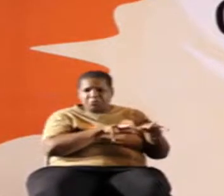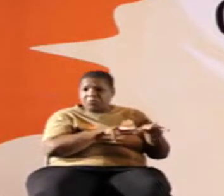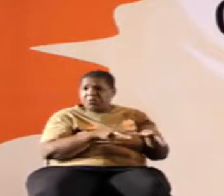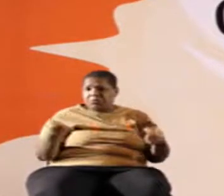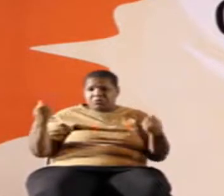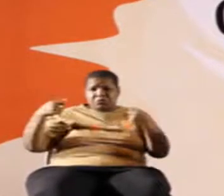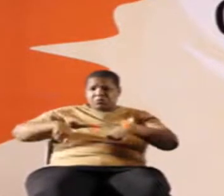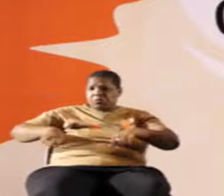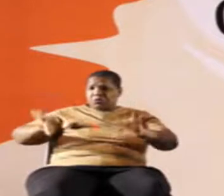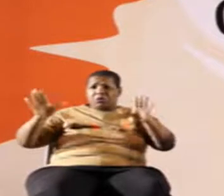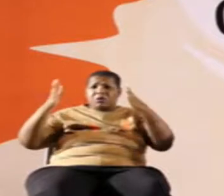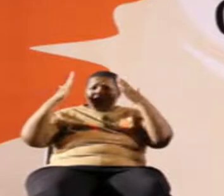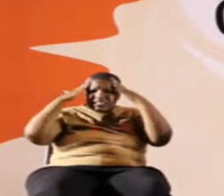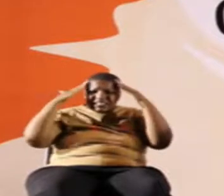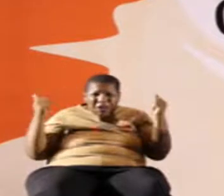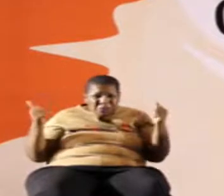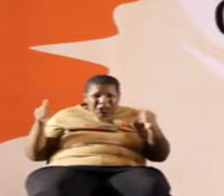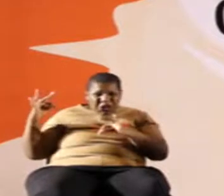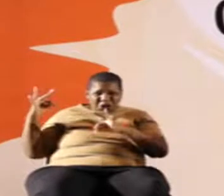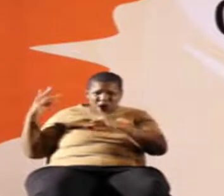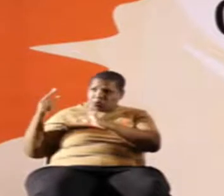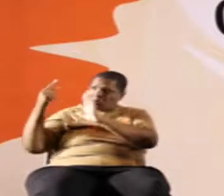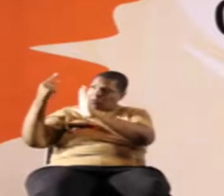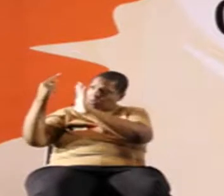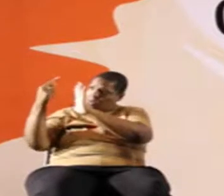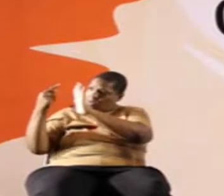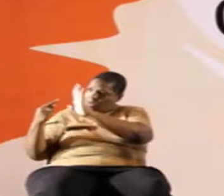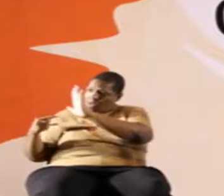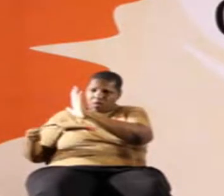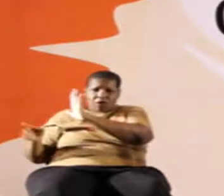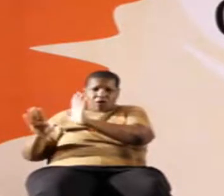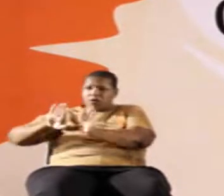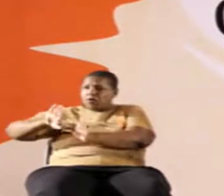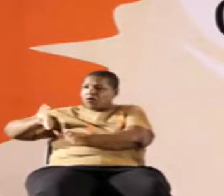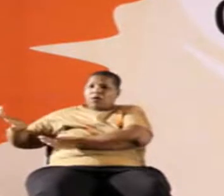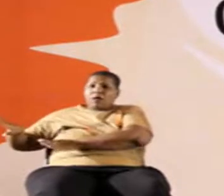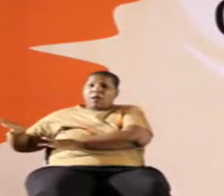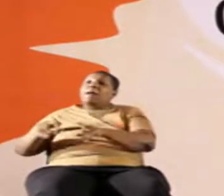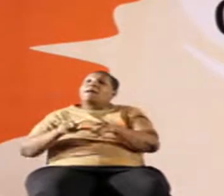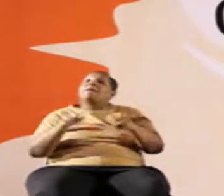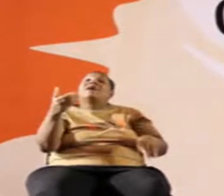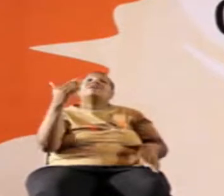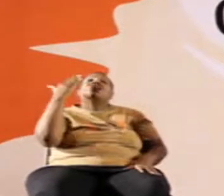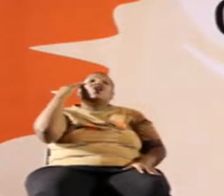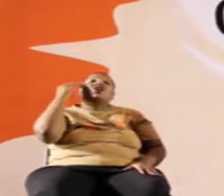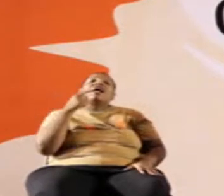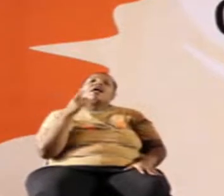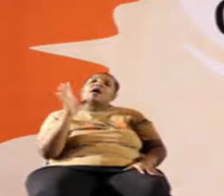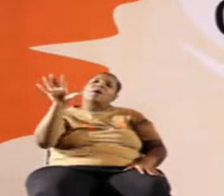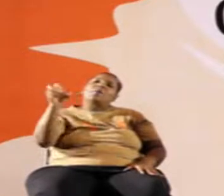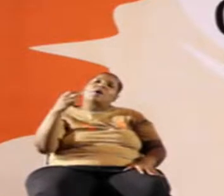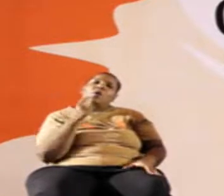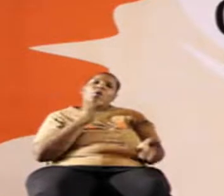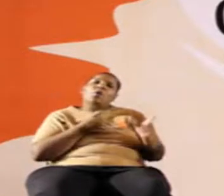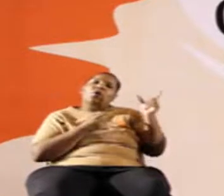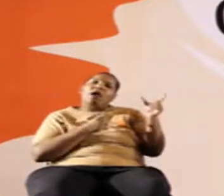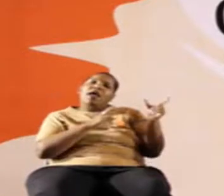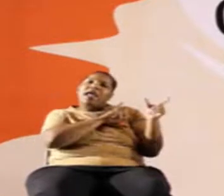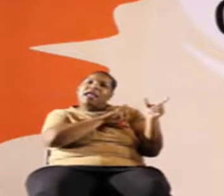preciso saber todos os fundamentos por trás dessa narrativa. Mas o que eu sei é que ela pegou uma